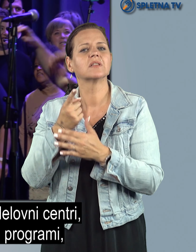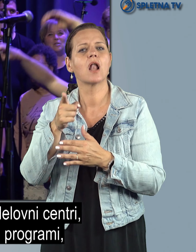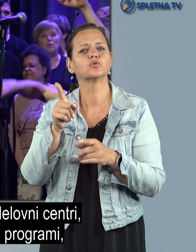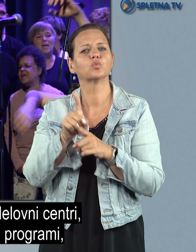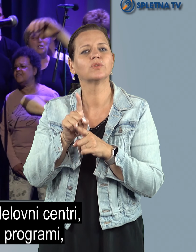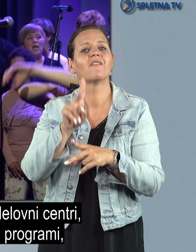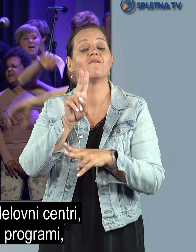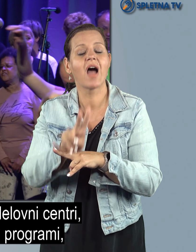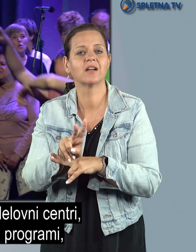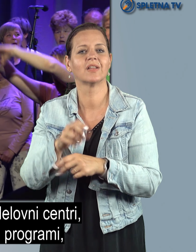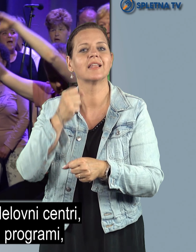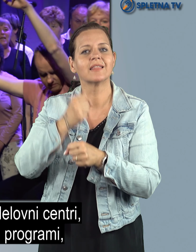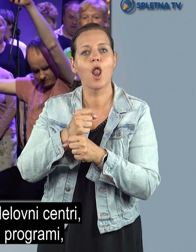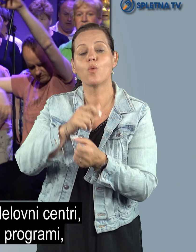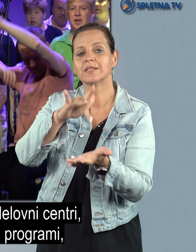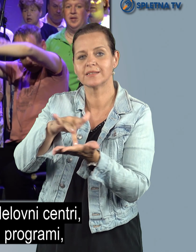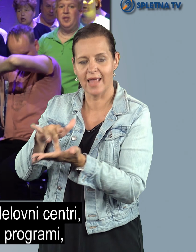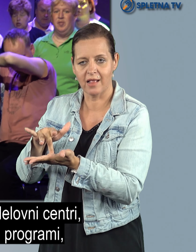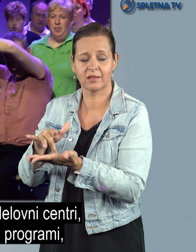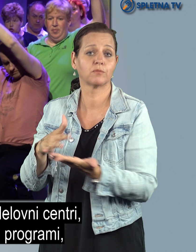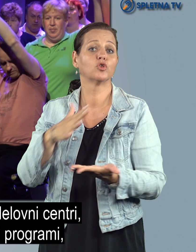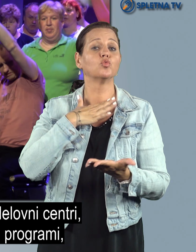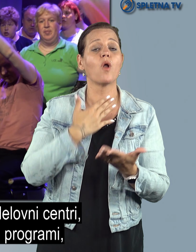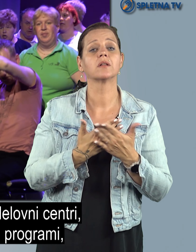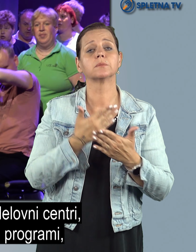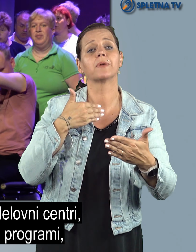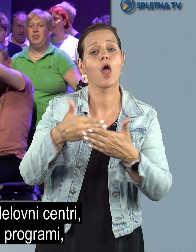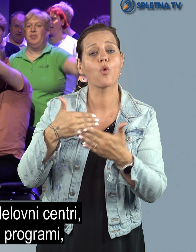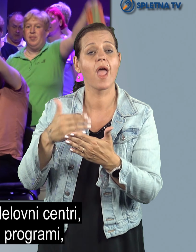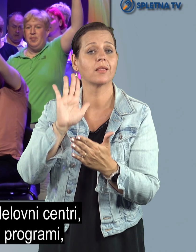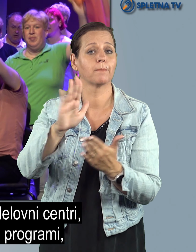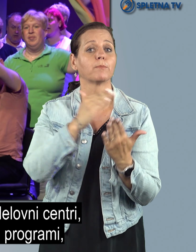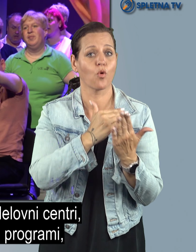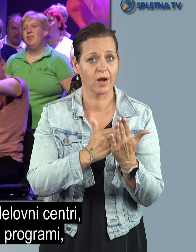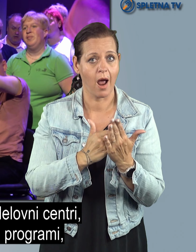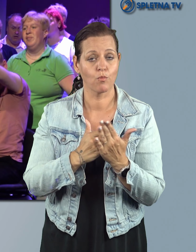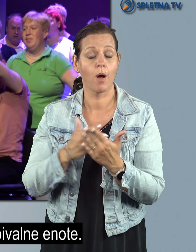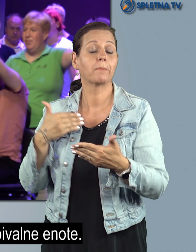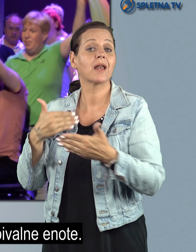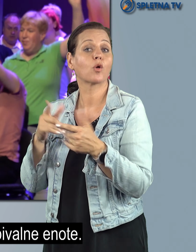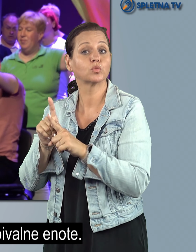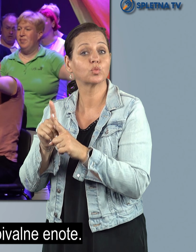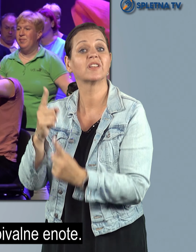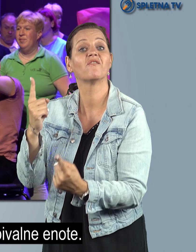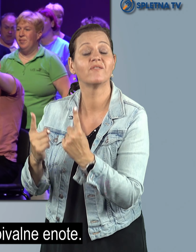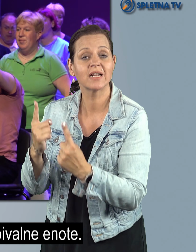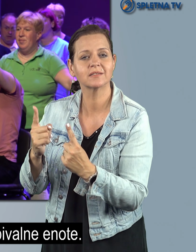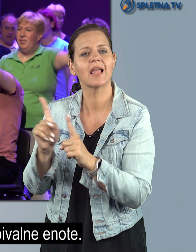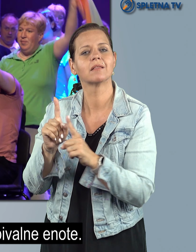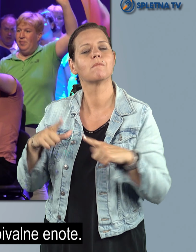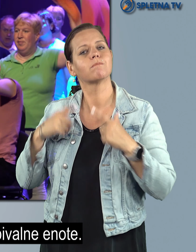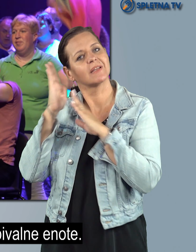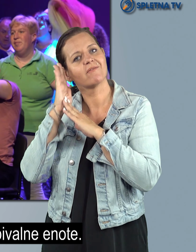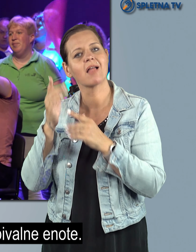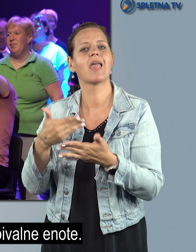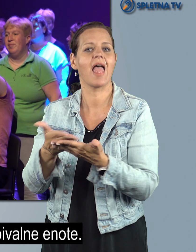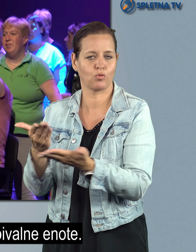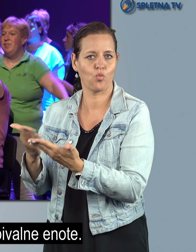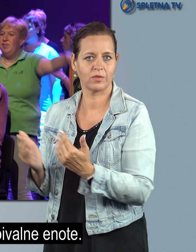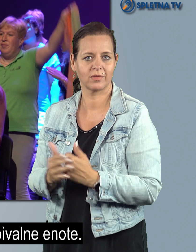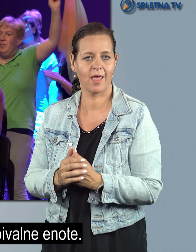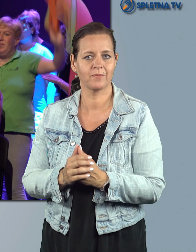Nastali so varstveno-delovni centri, šole s prilagojenimi programi, prilagodili so vrtce in bivalne enote.